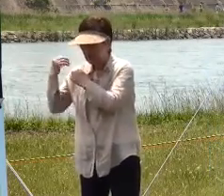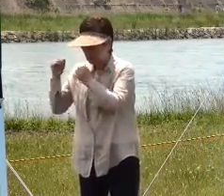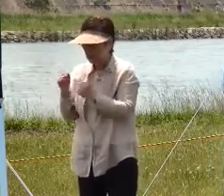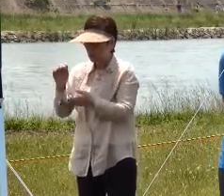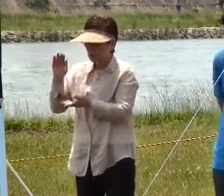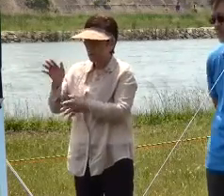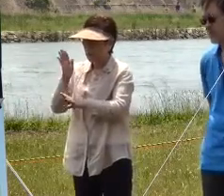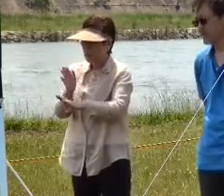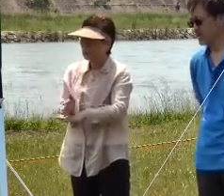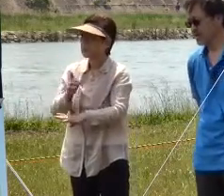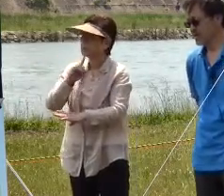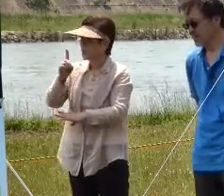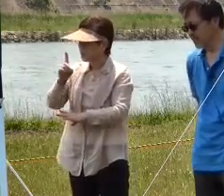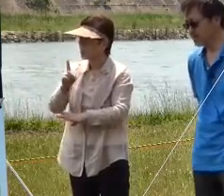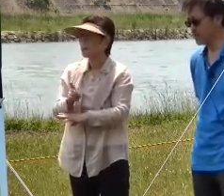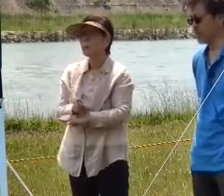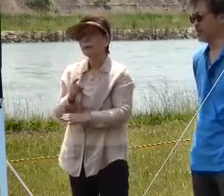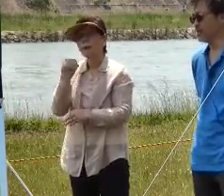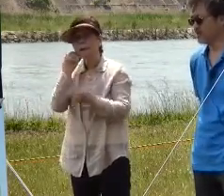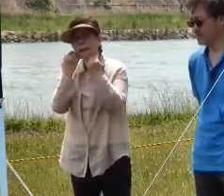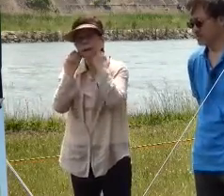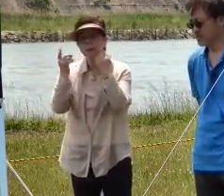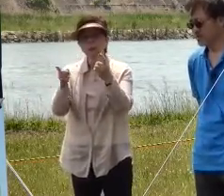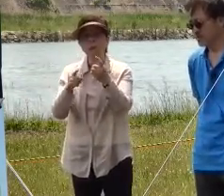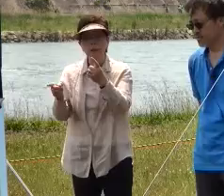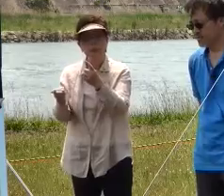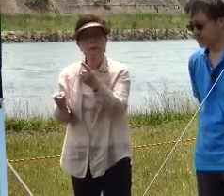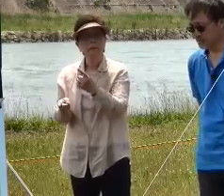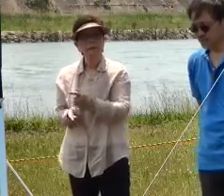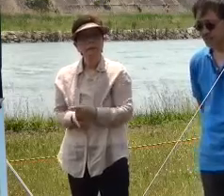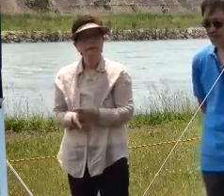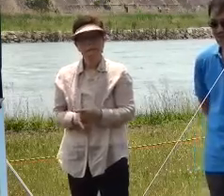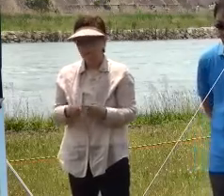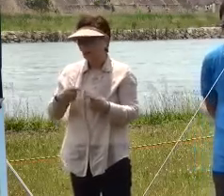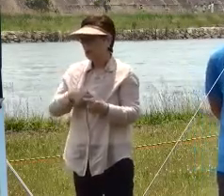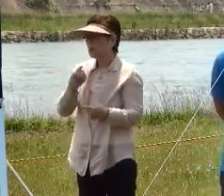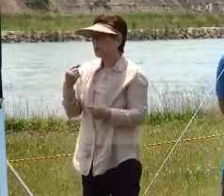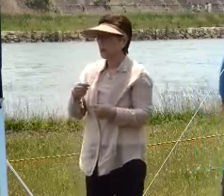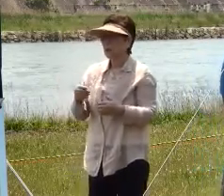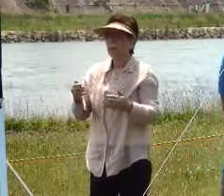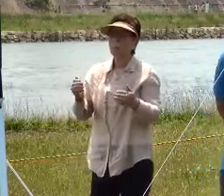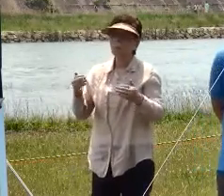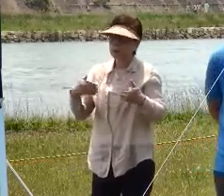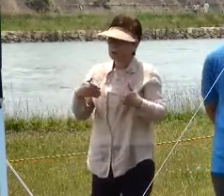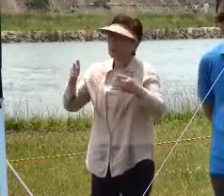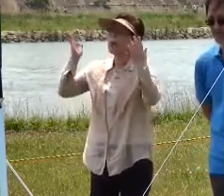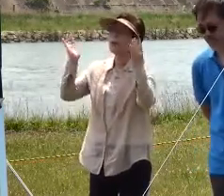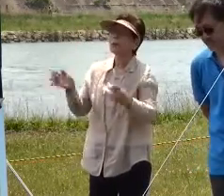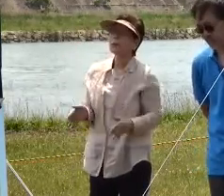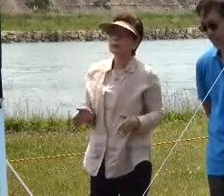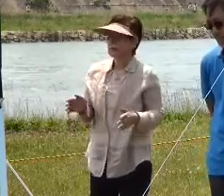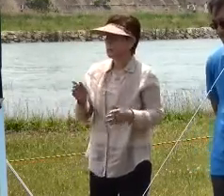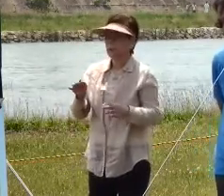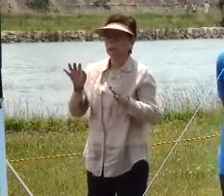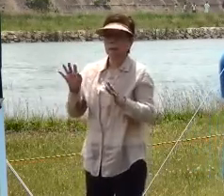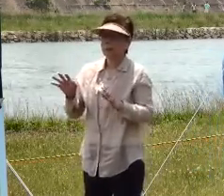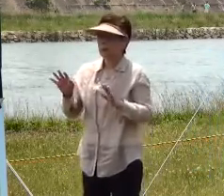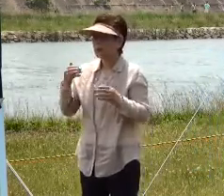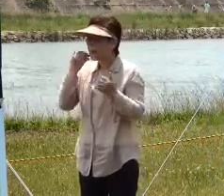感謝します。誰一人自分なんかいなくていいと思う人はここにはいません